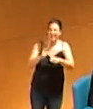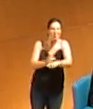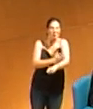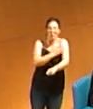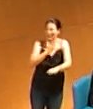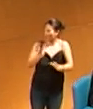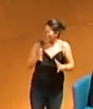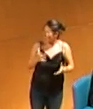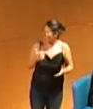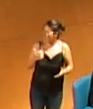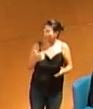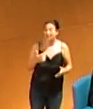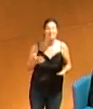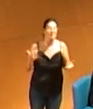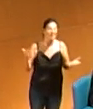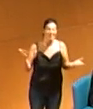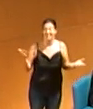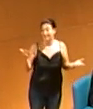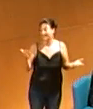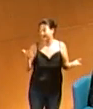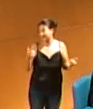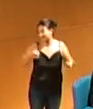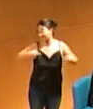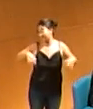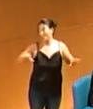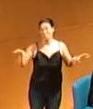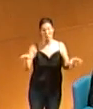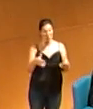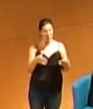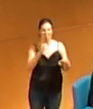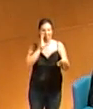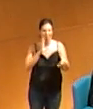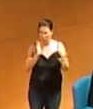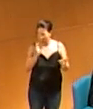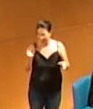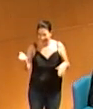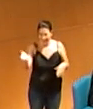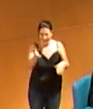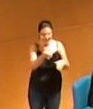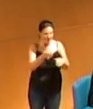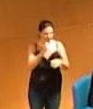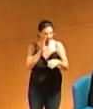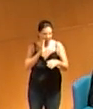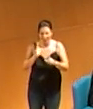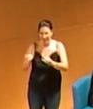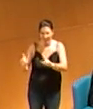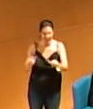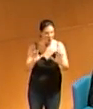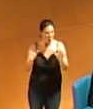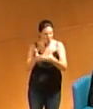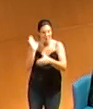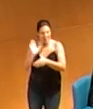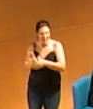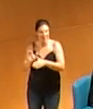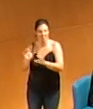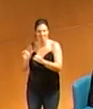Alors, c'est sûr que quand on est un groupe de parents, s'il y a des parents ici, j'espère que vous avez des groupes de parents, c'est-à-dire qu'on peut dire